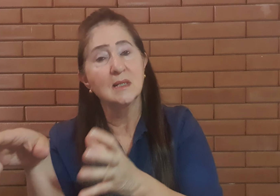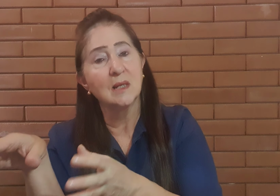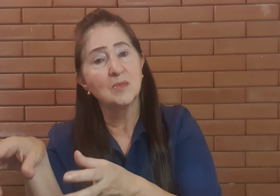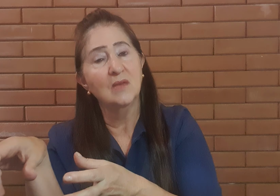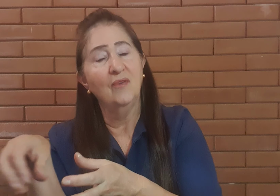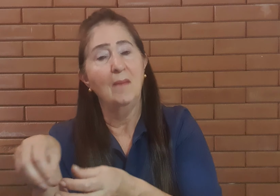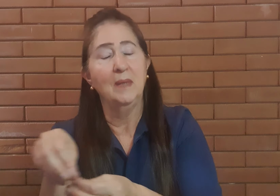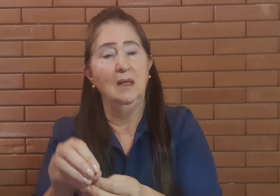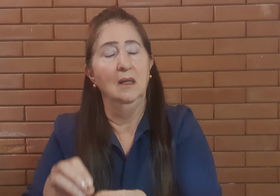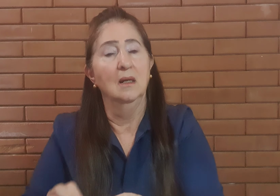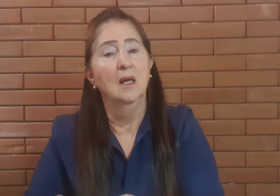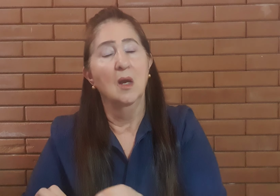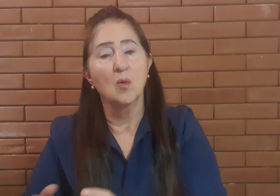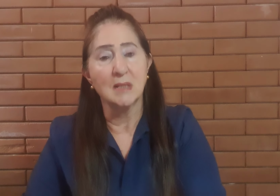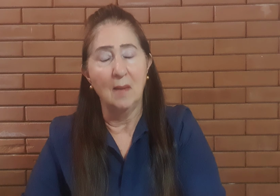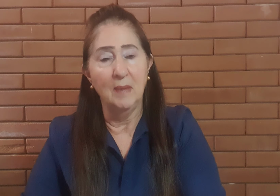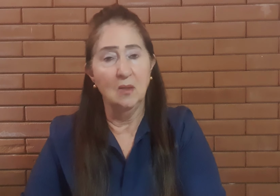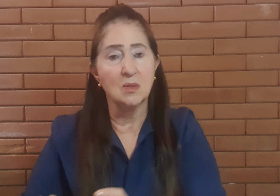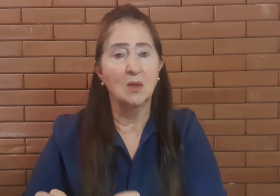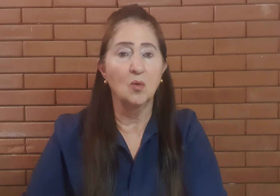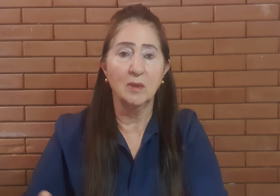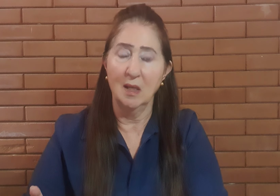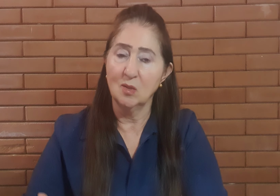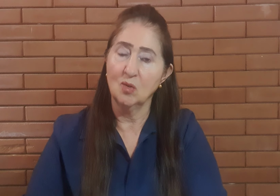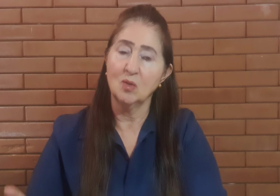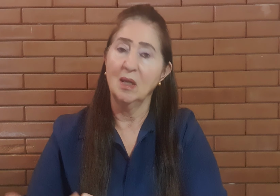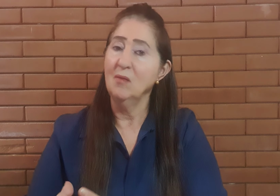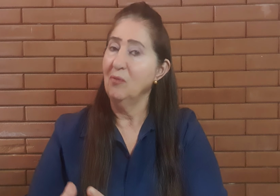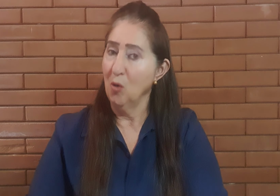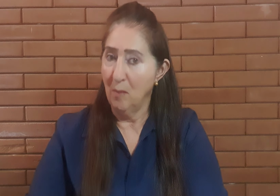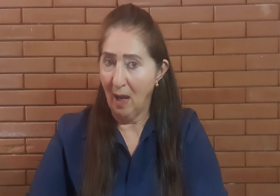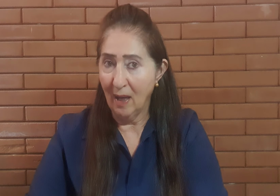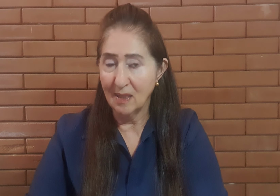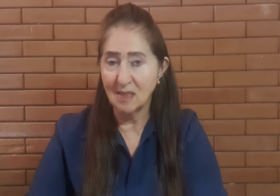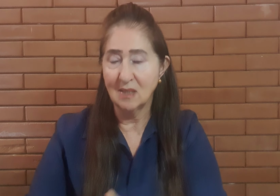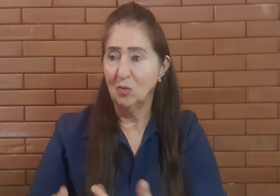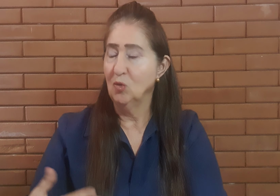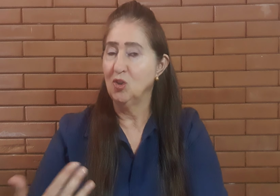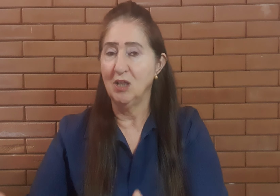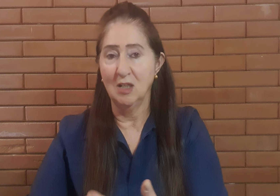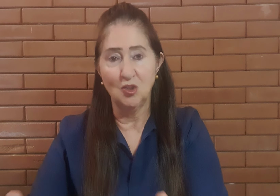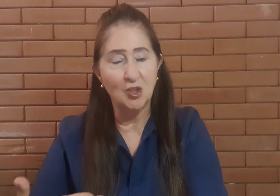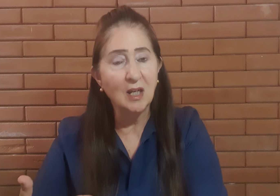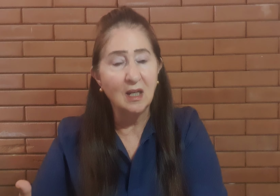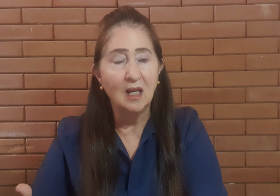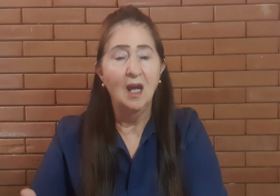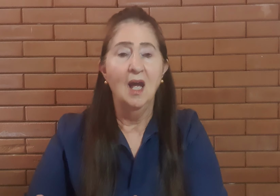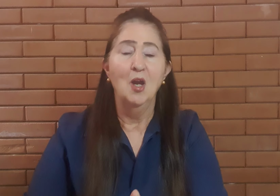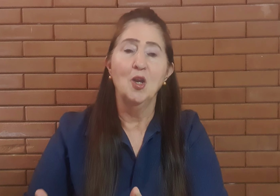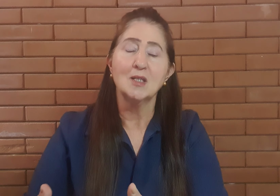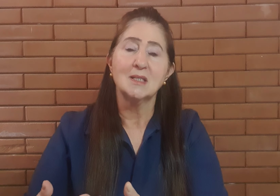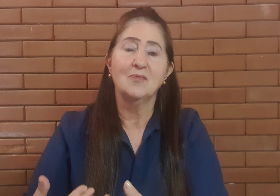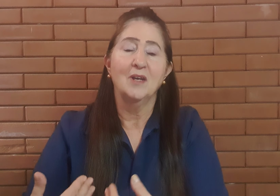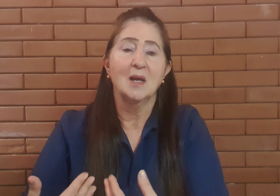estamos em família, com os amigos, em contextos informais do dia a dia, nós ficamos